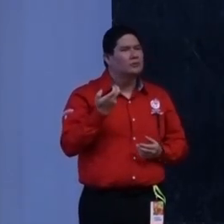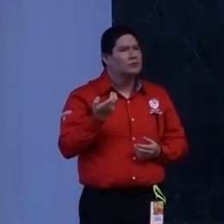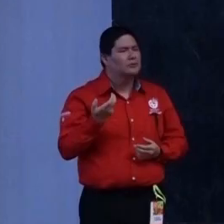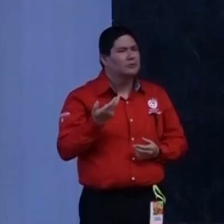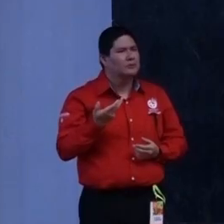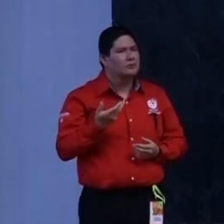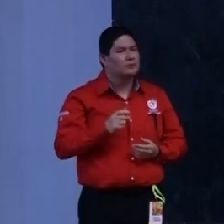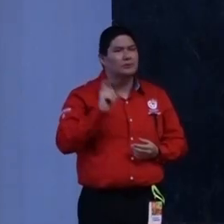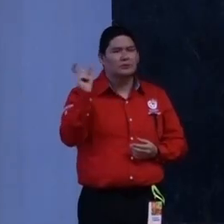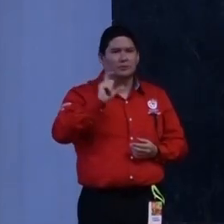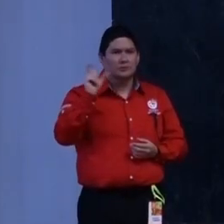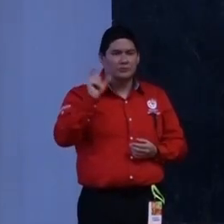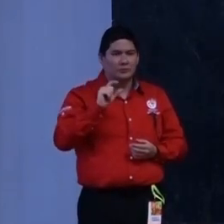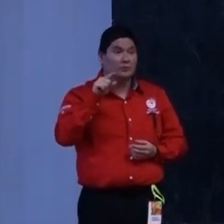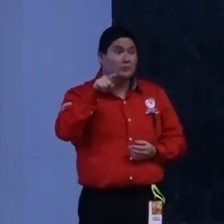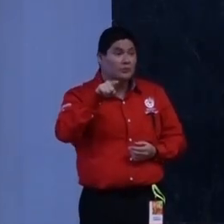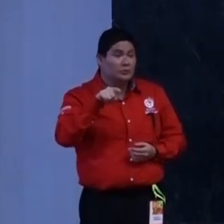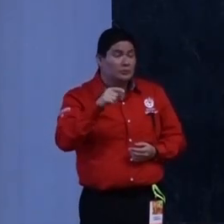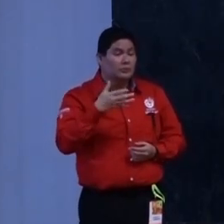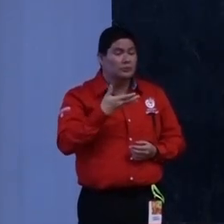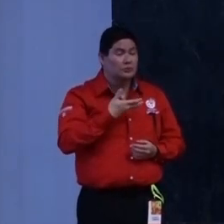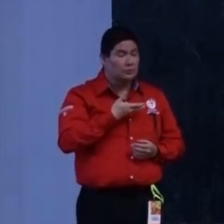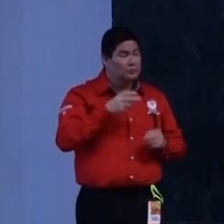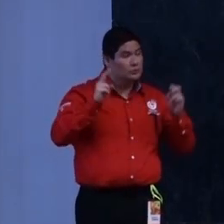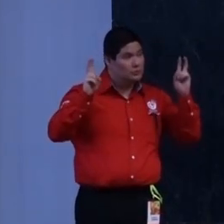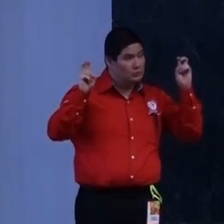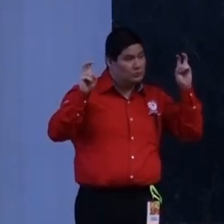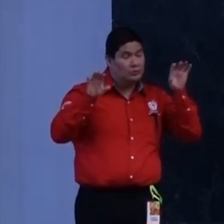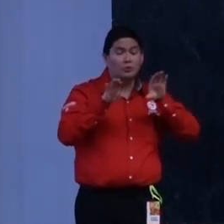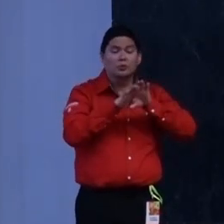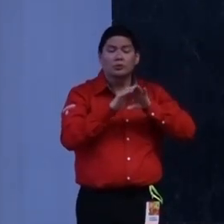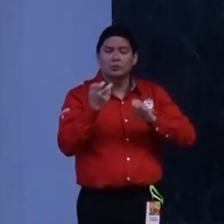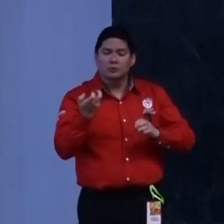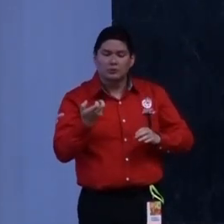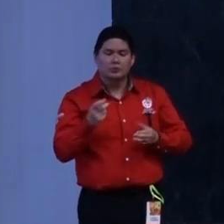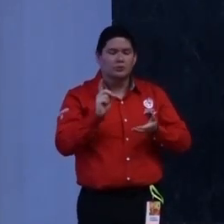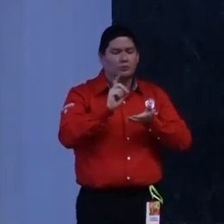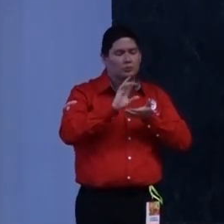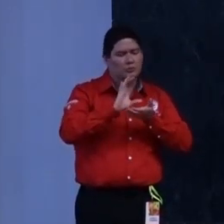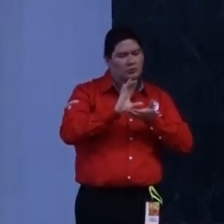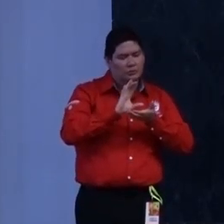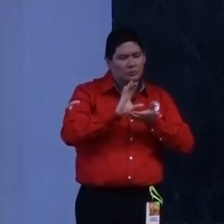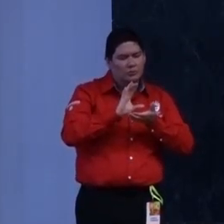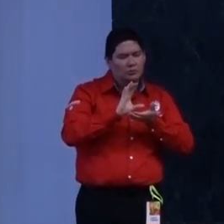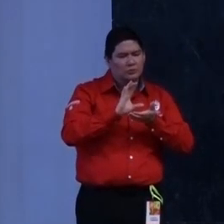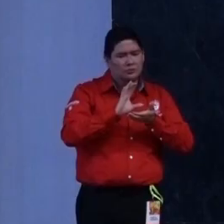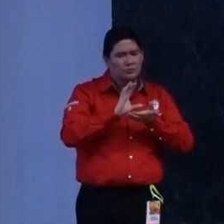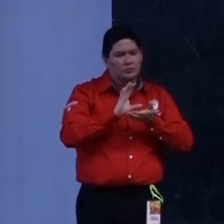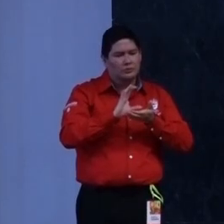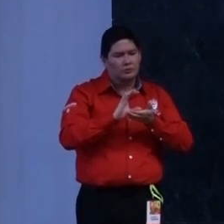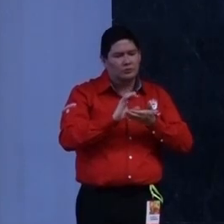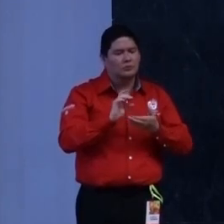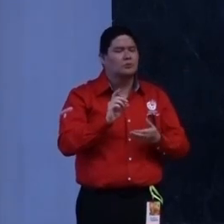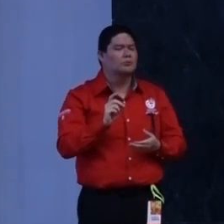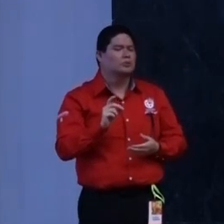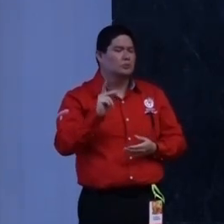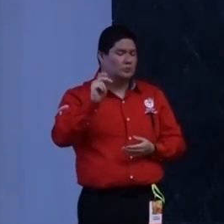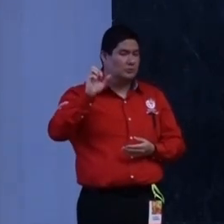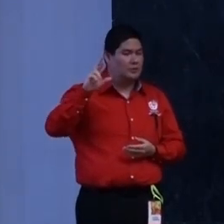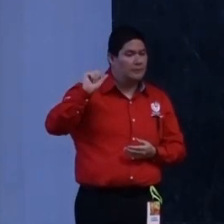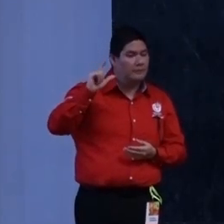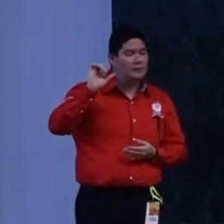es cuando tú tienes un tema como este, que una parálisis cerebral,